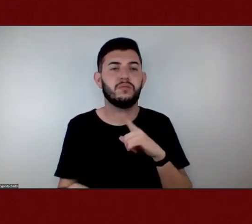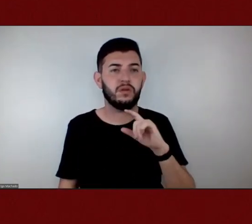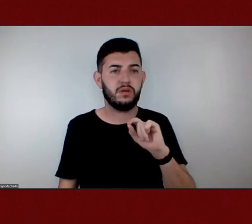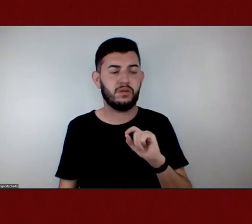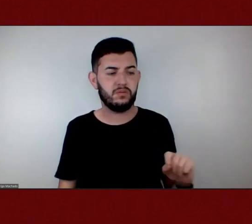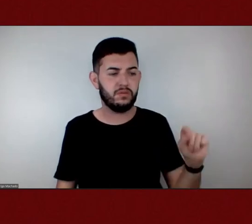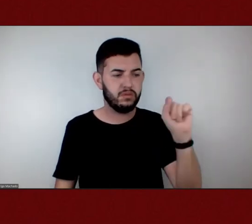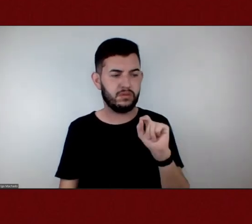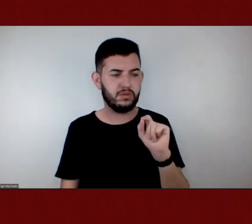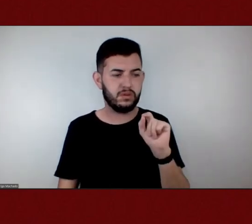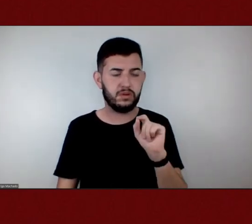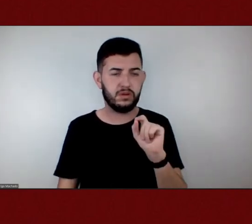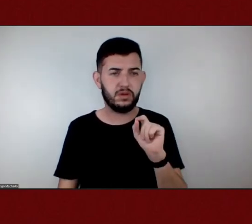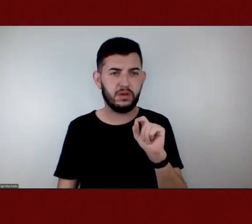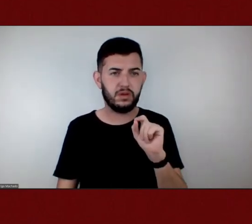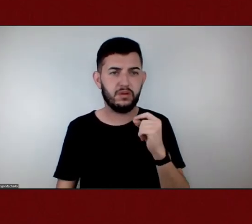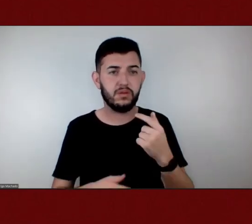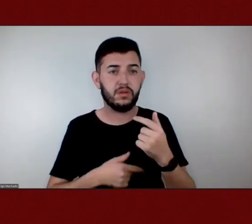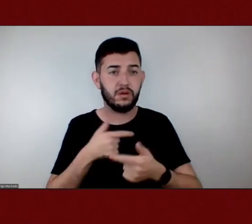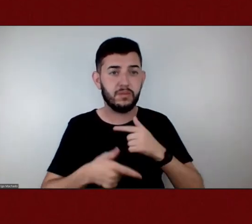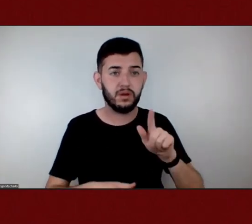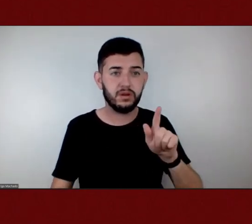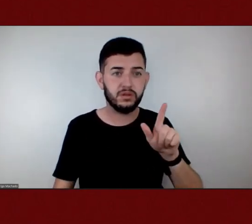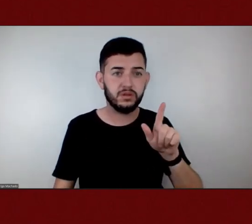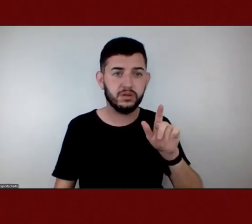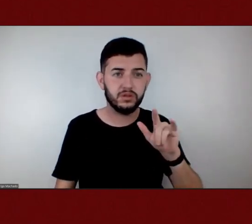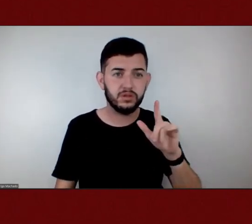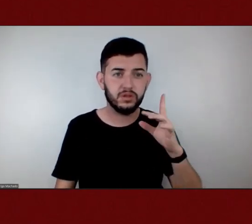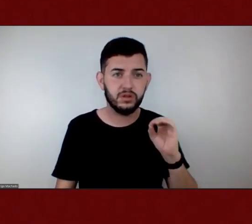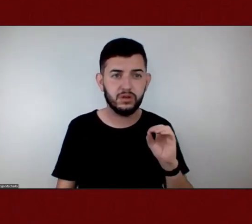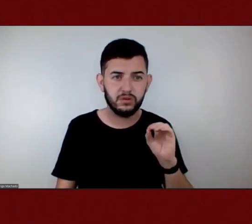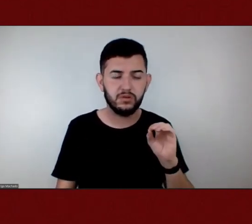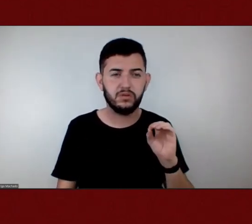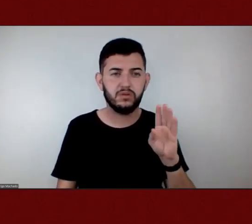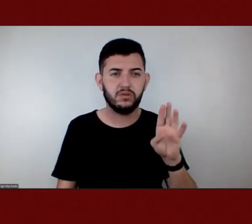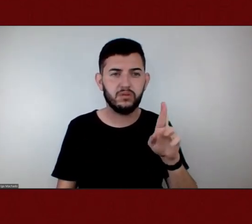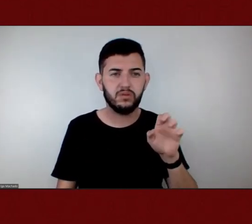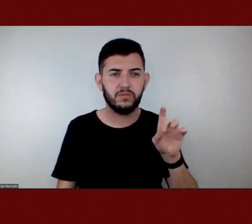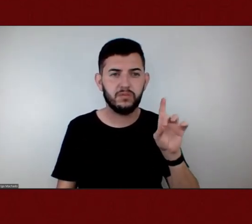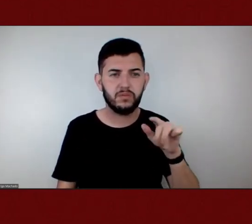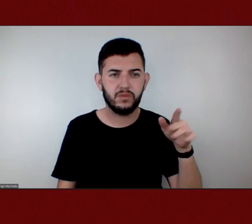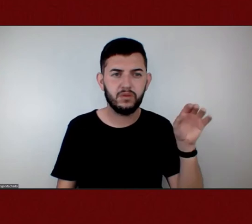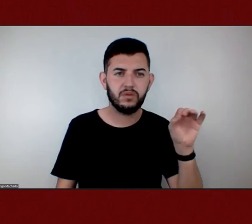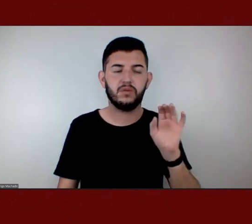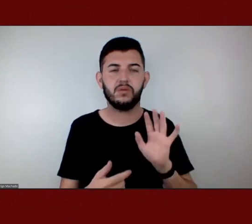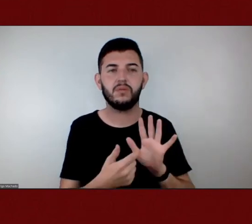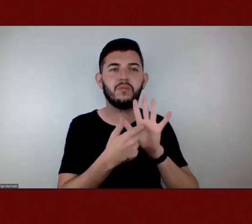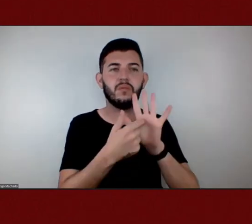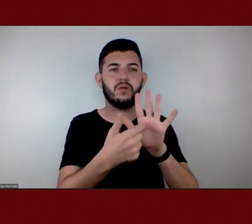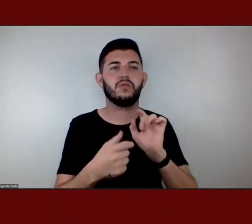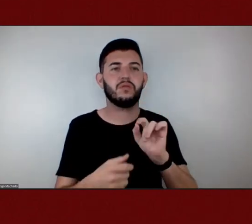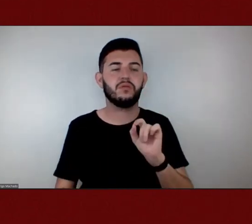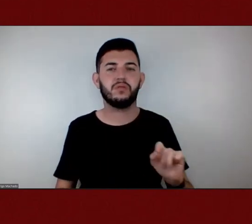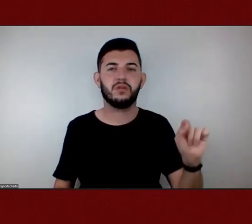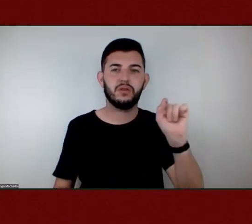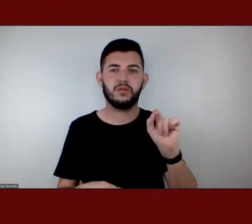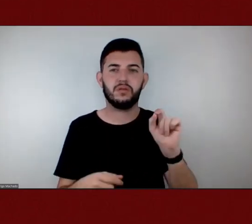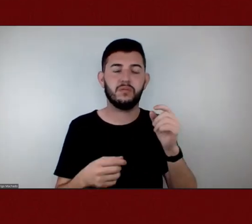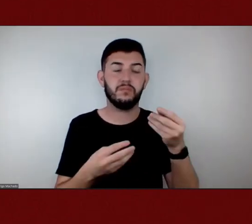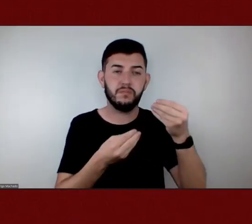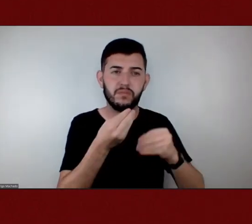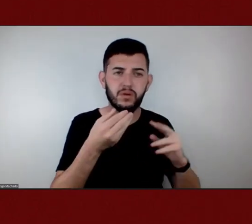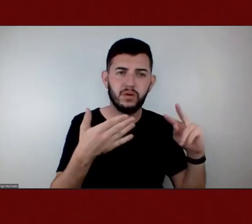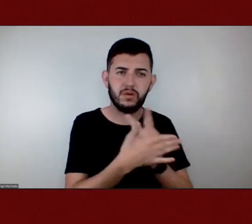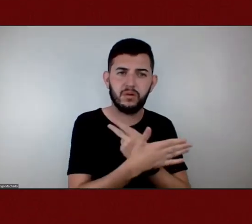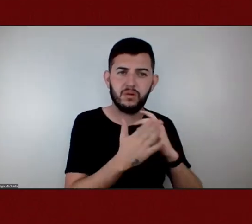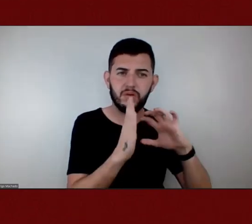Brandão, assinalando uma das almas, a negativa do Partido Comunista. O